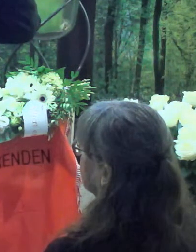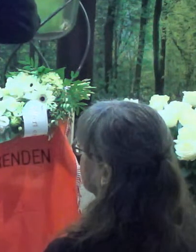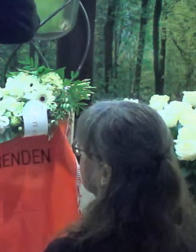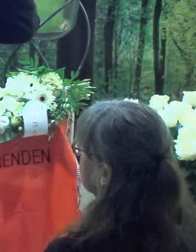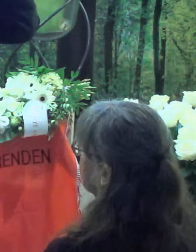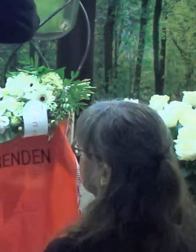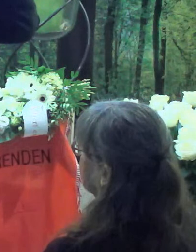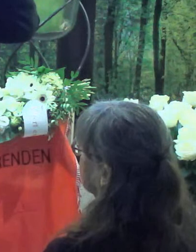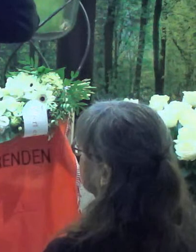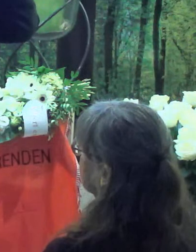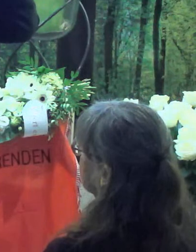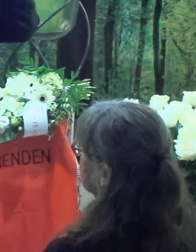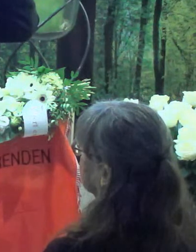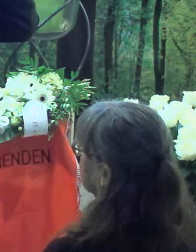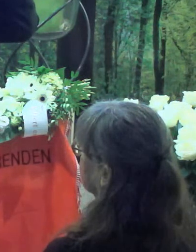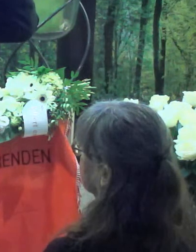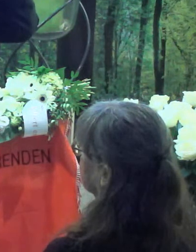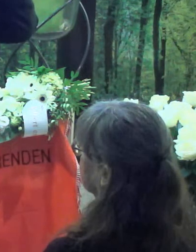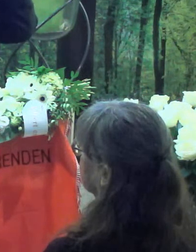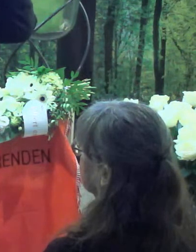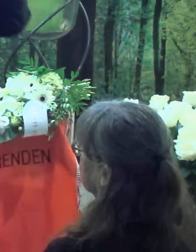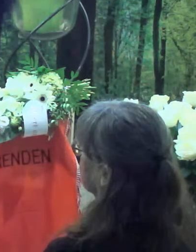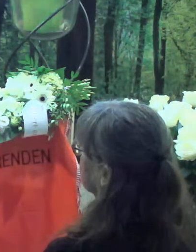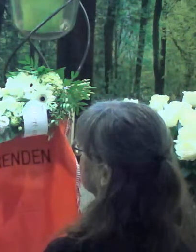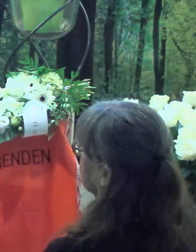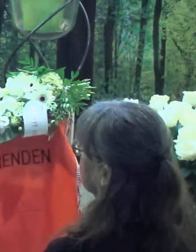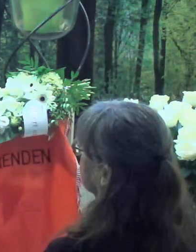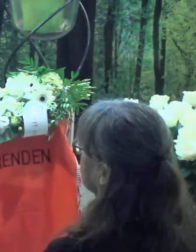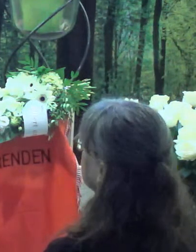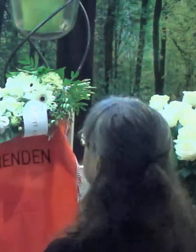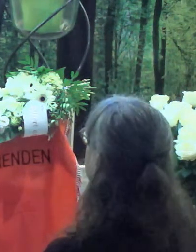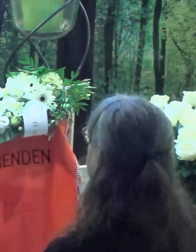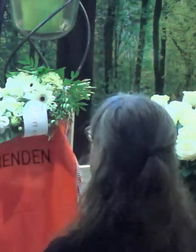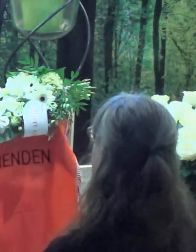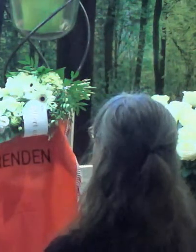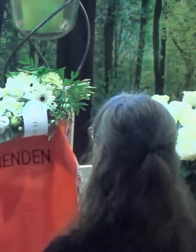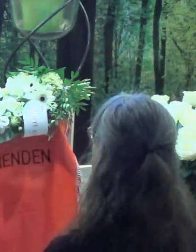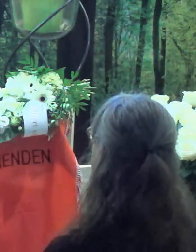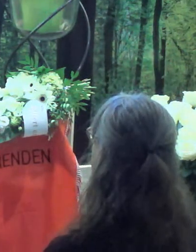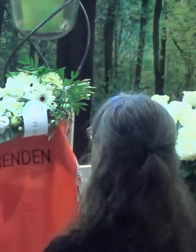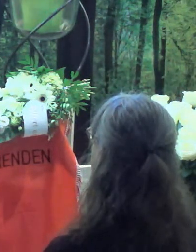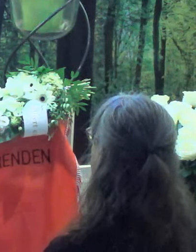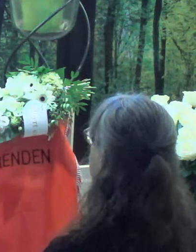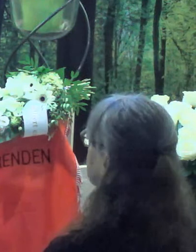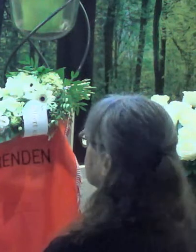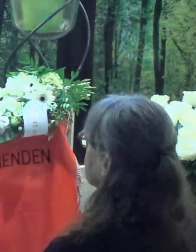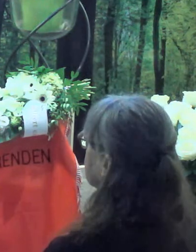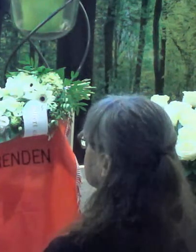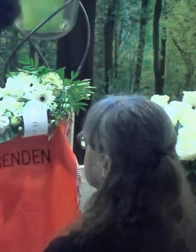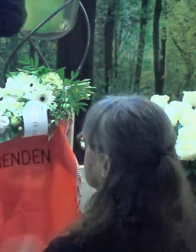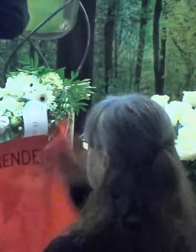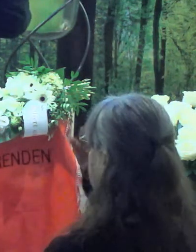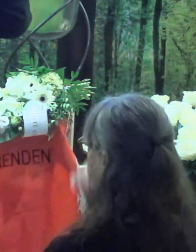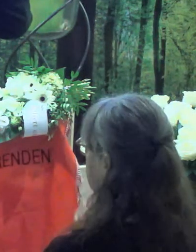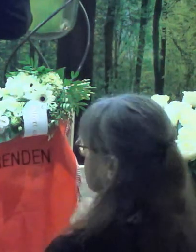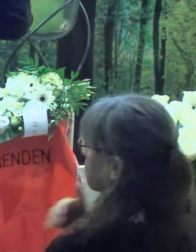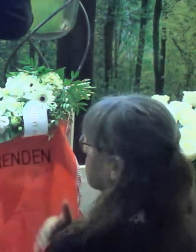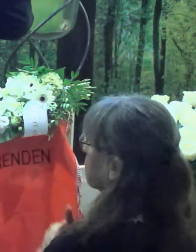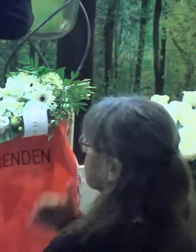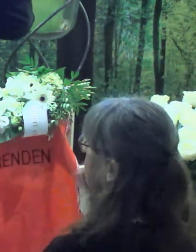reis. Tot ziens. In de naam van de Vader, en de Zoon, en de Heilige Geest.